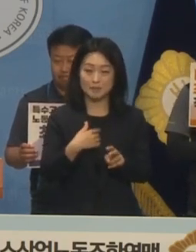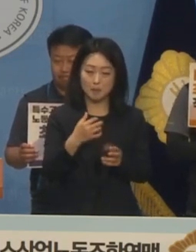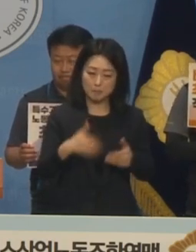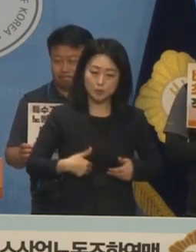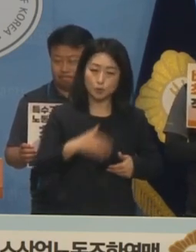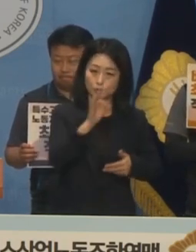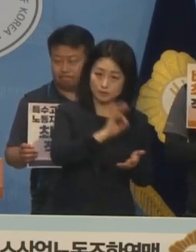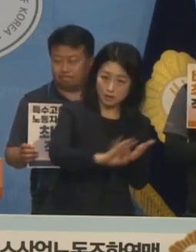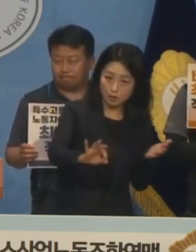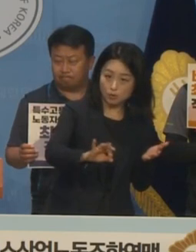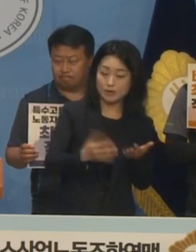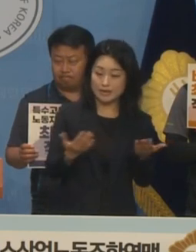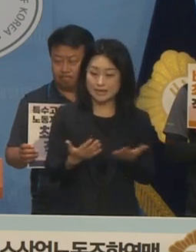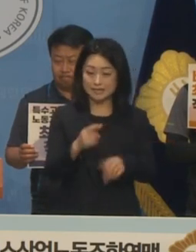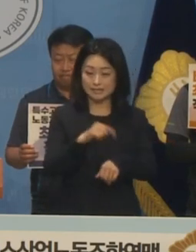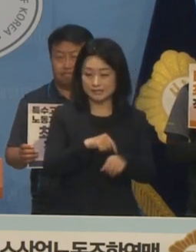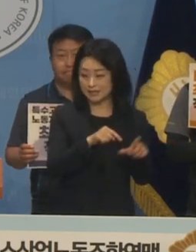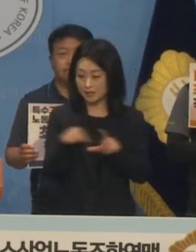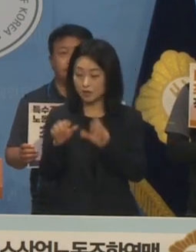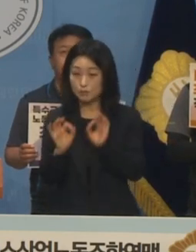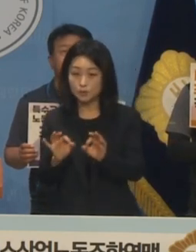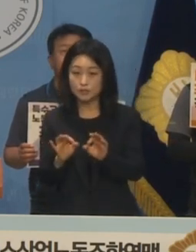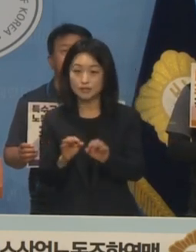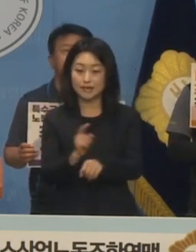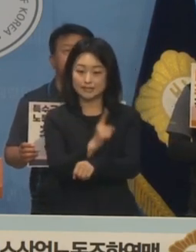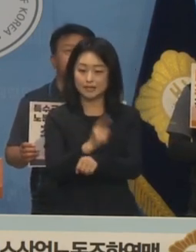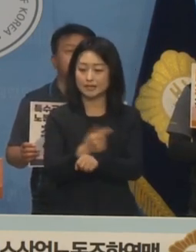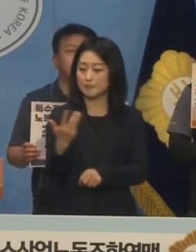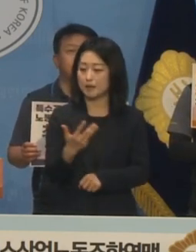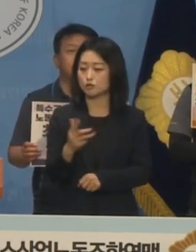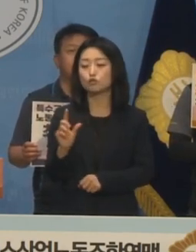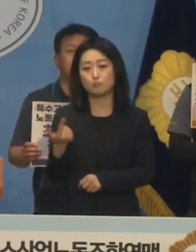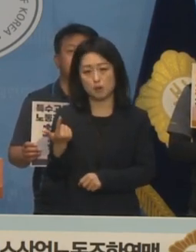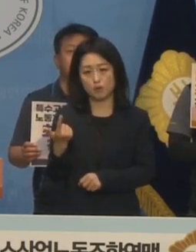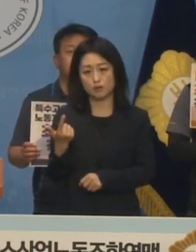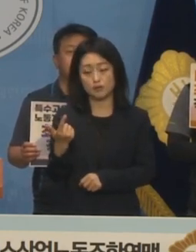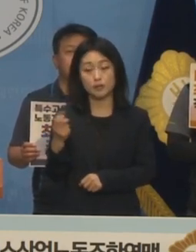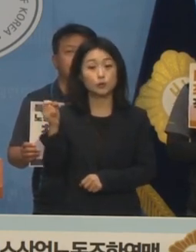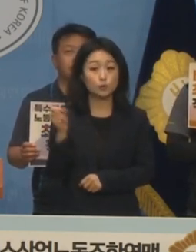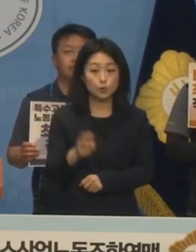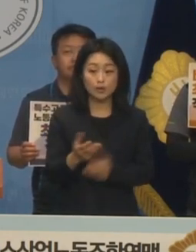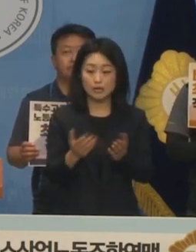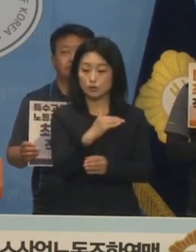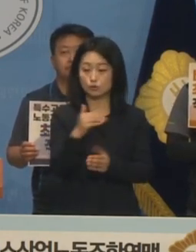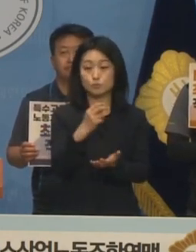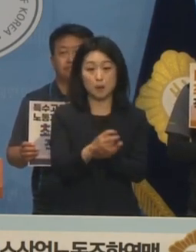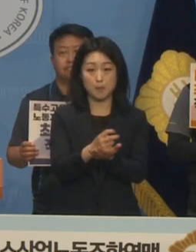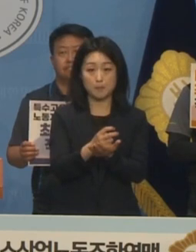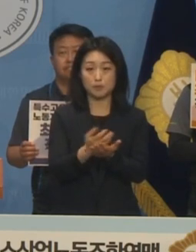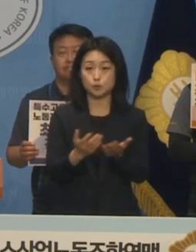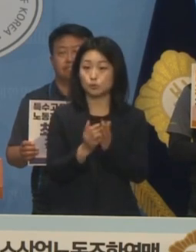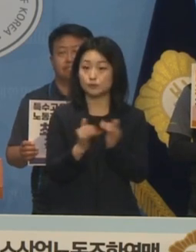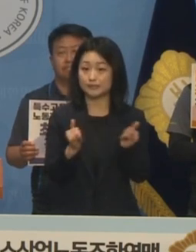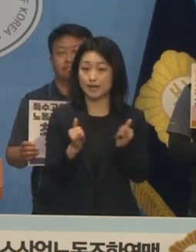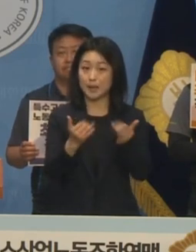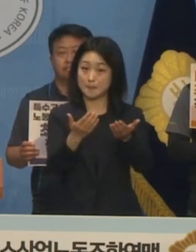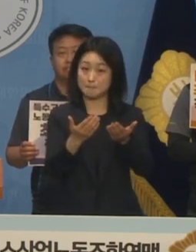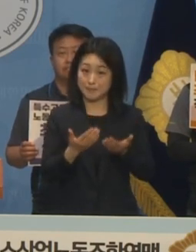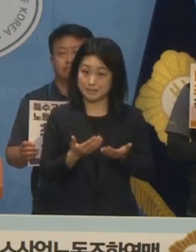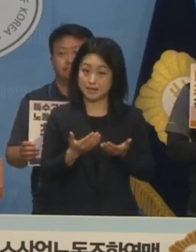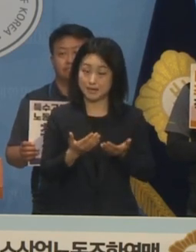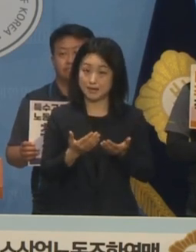학부모 전화 상담도 진행합니다. 매주 2회 사무실에 출근해 조회와 교육을 받습니다. 매주 금요일에는 제